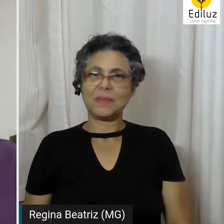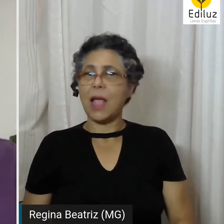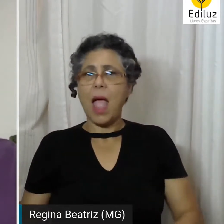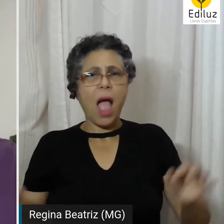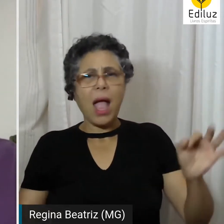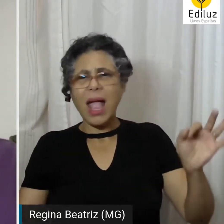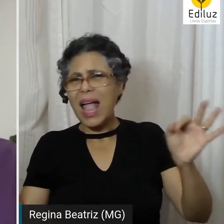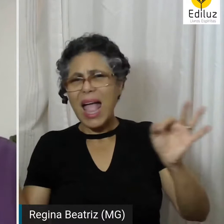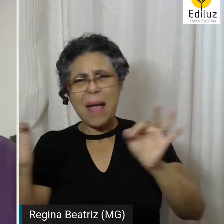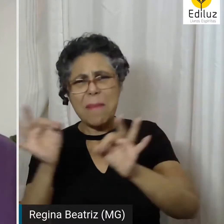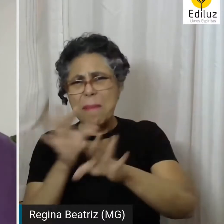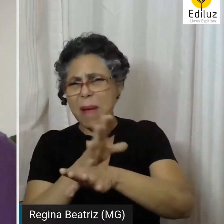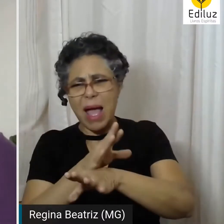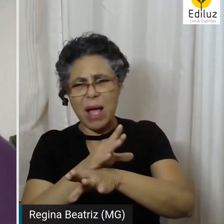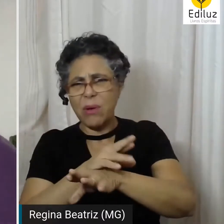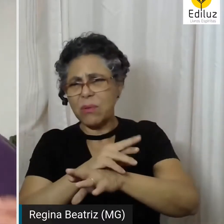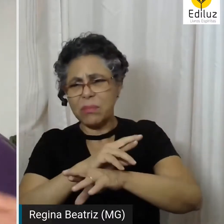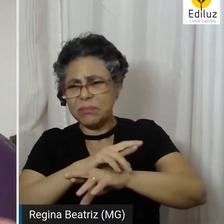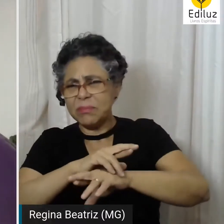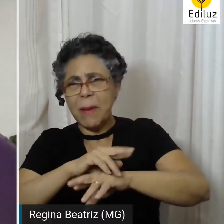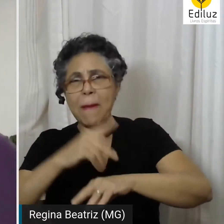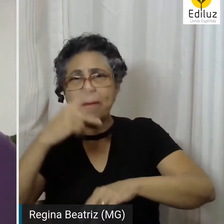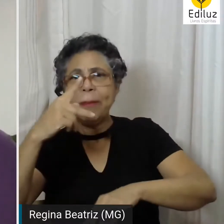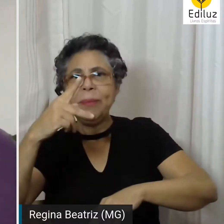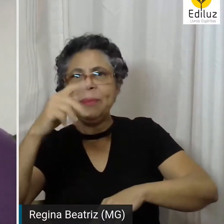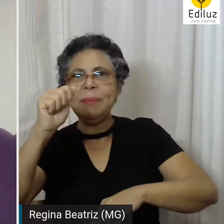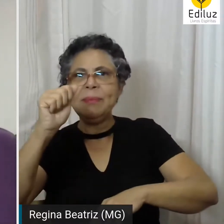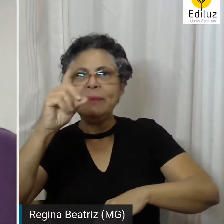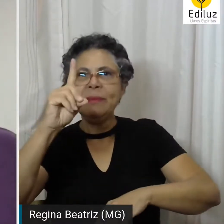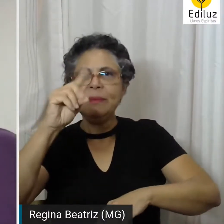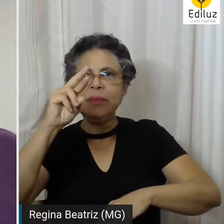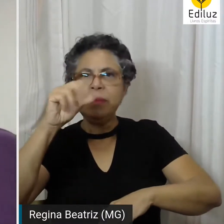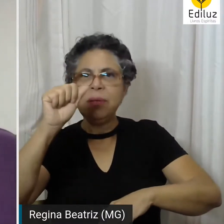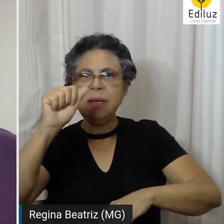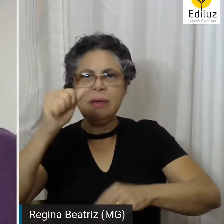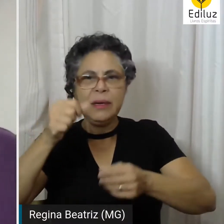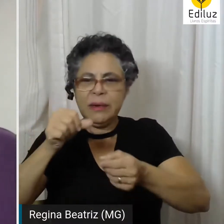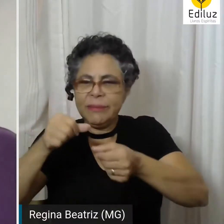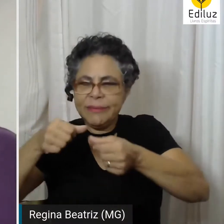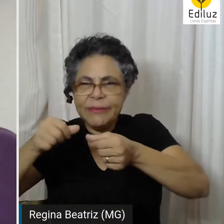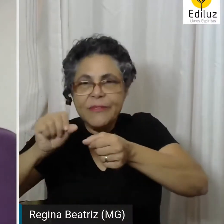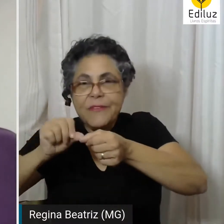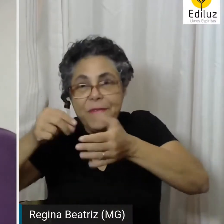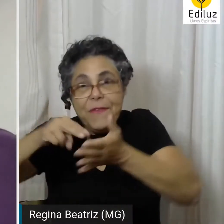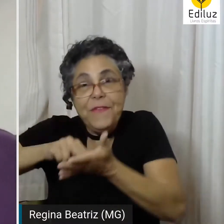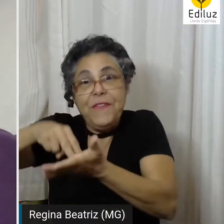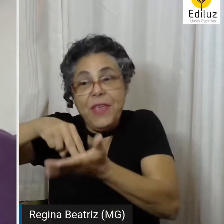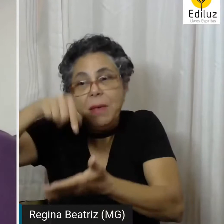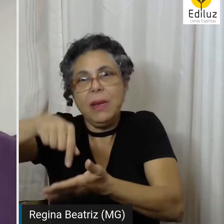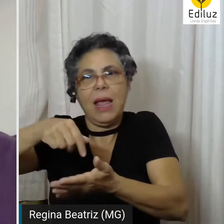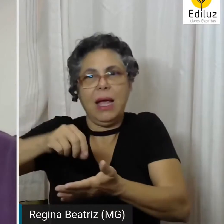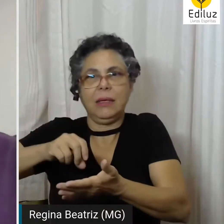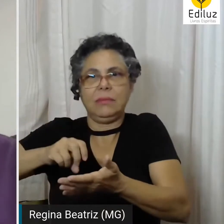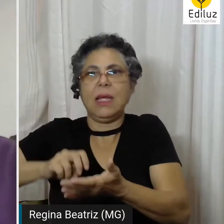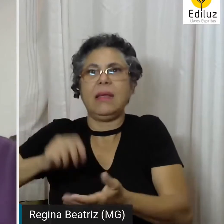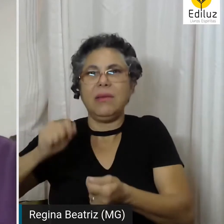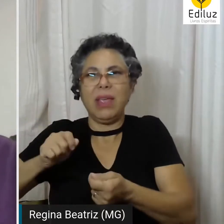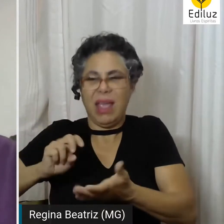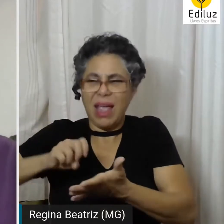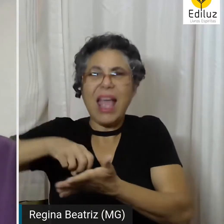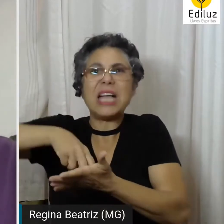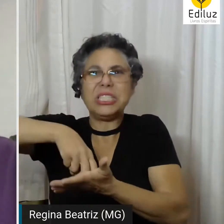os padrões estabelecidos à sua época, de punição, trazendo